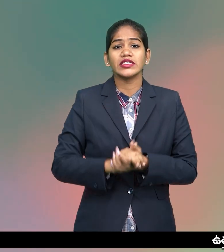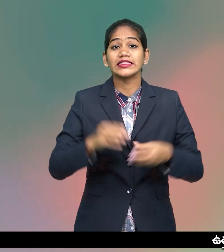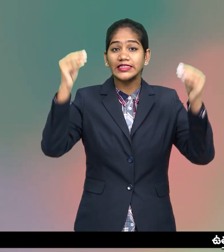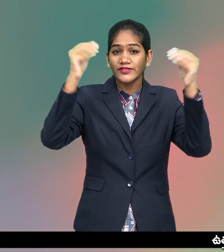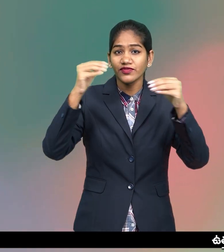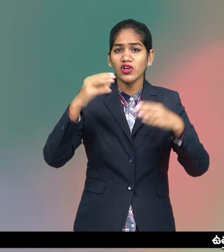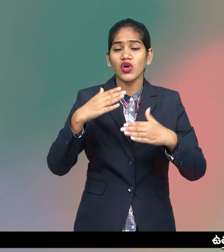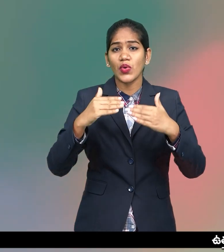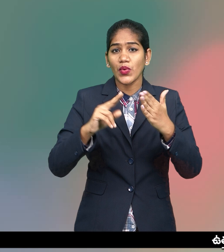భారతదేశం